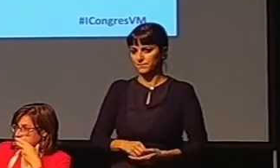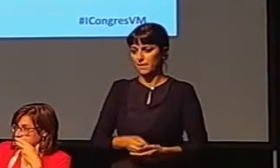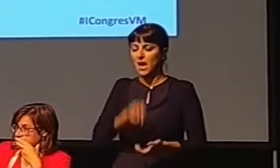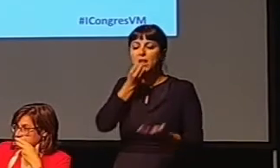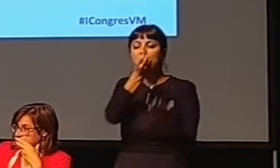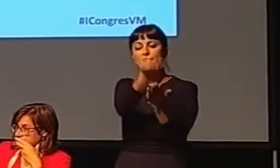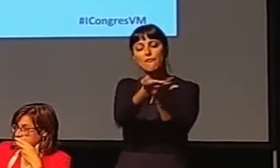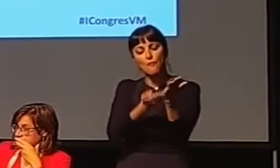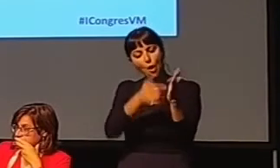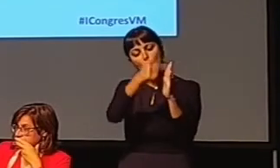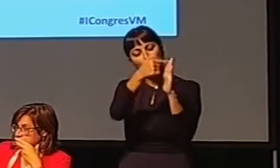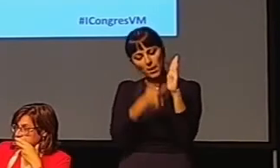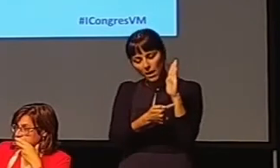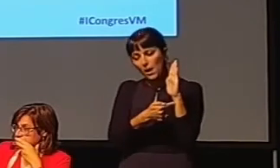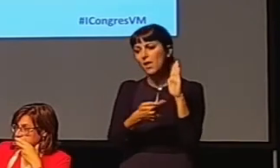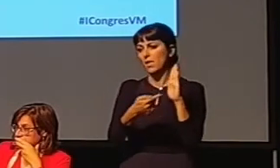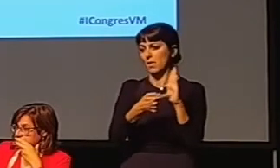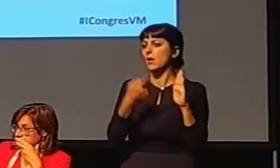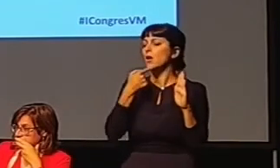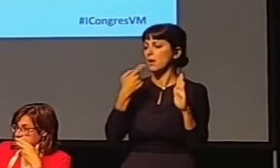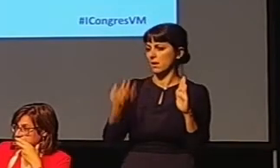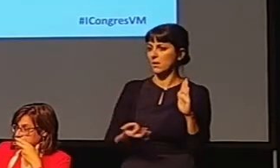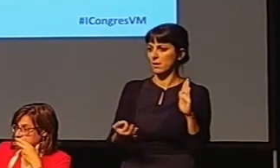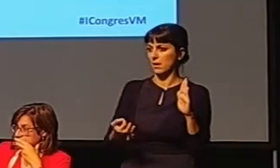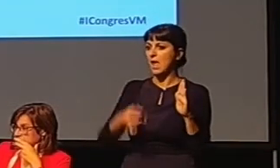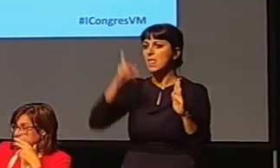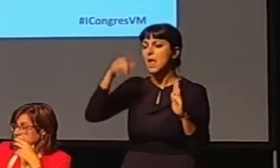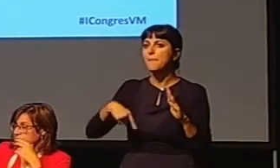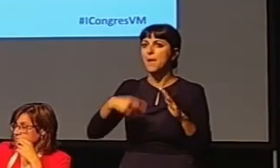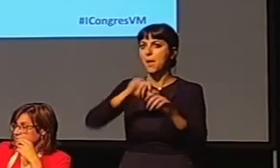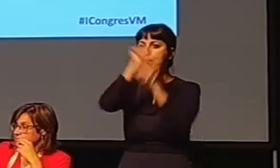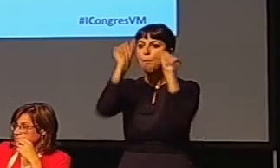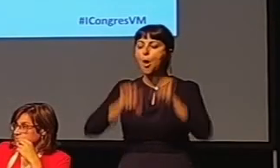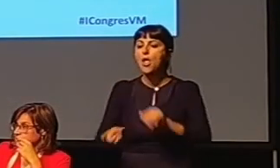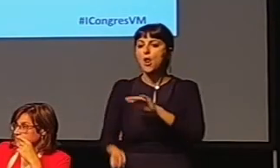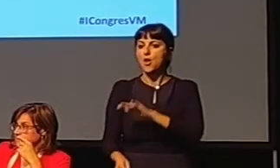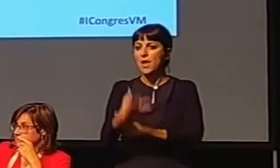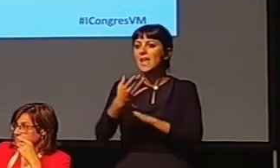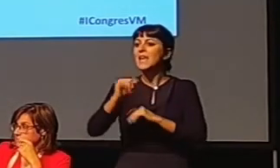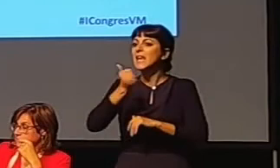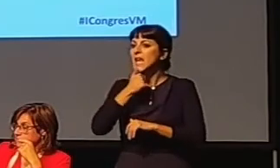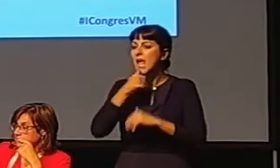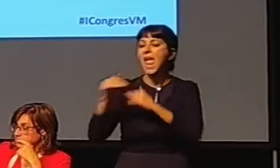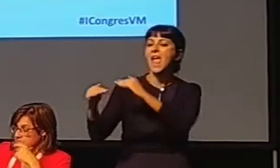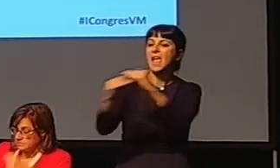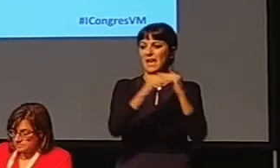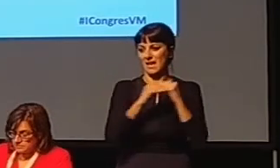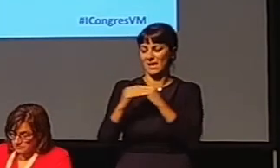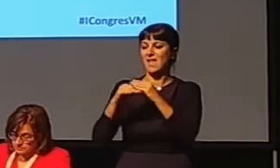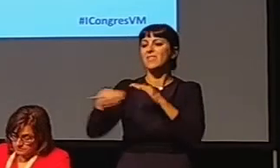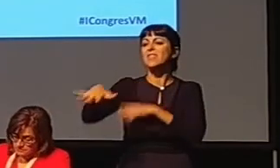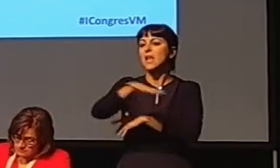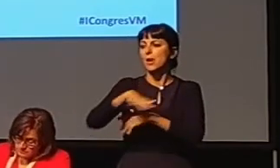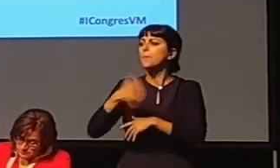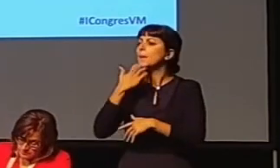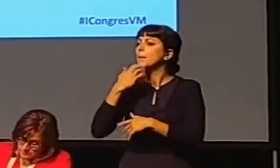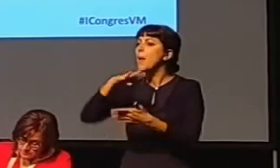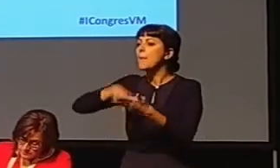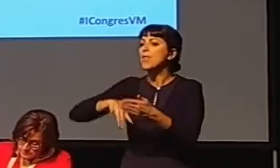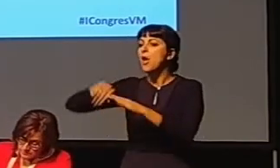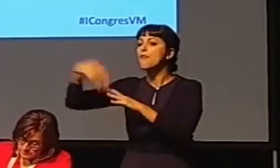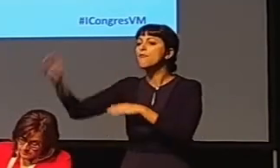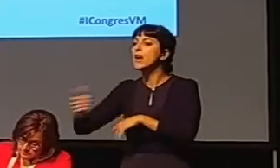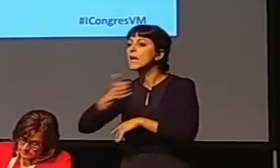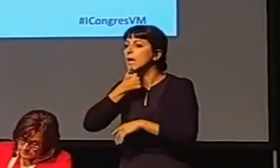l'informe i què és el que construeix el model? La inequitat territorial. Quanta gent és de fora de Barcelona?